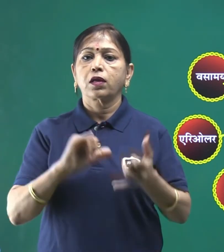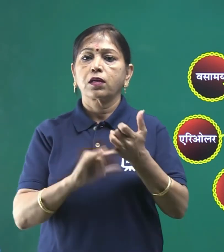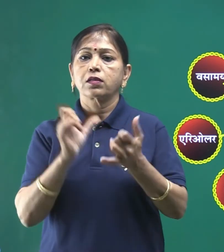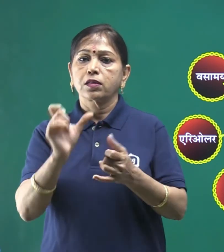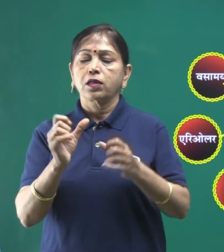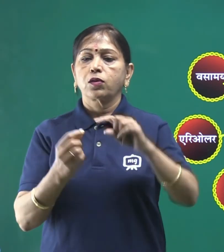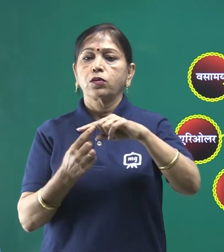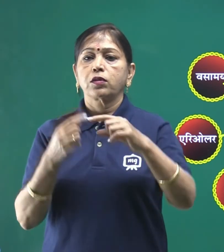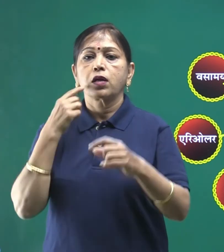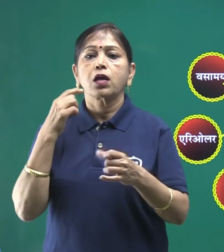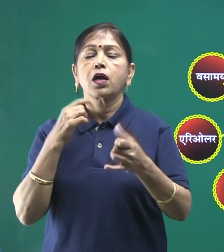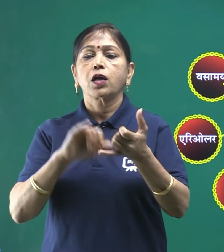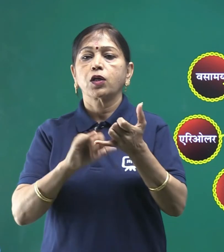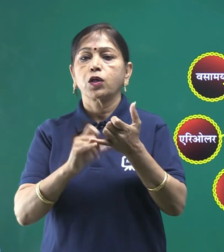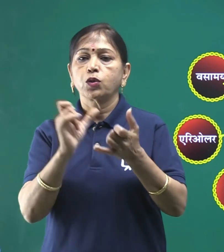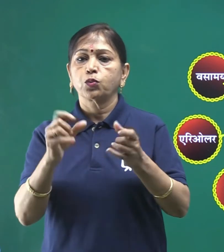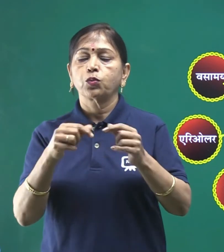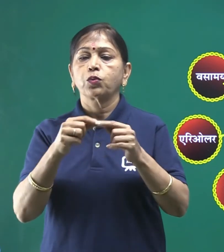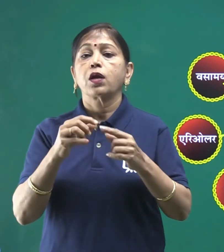हैं।